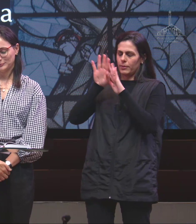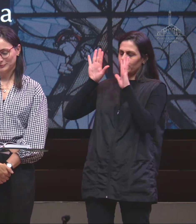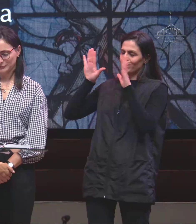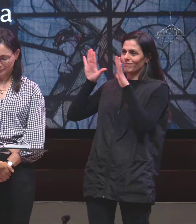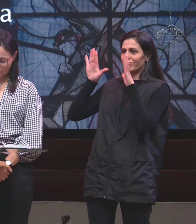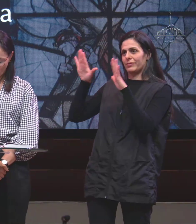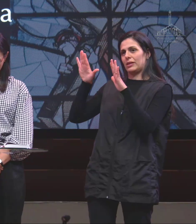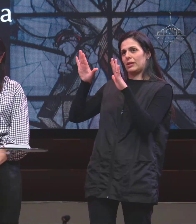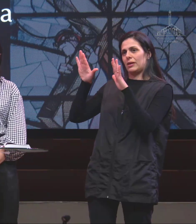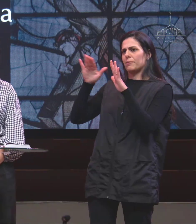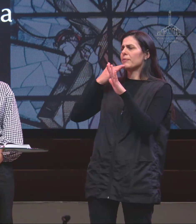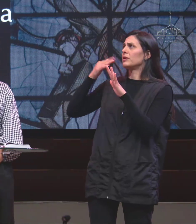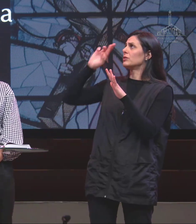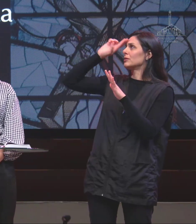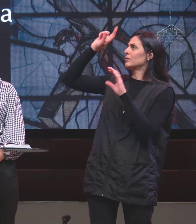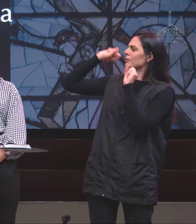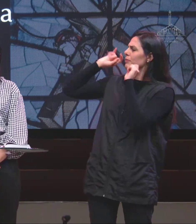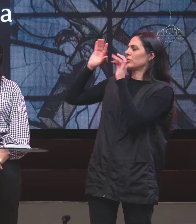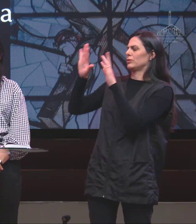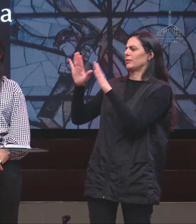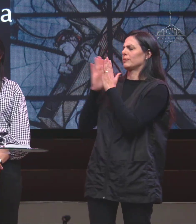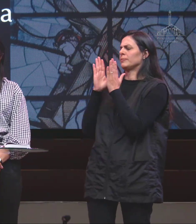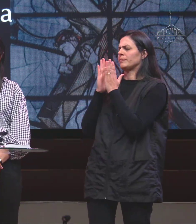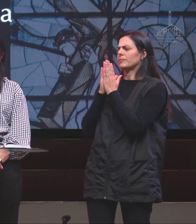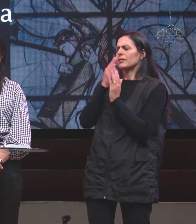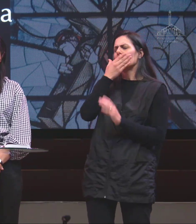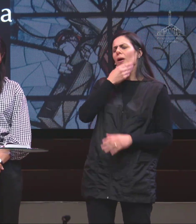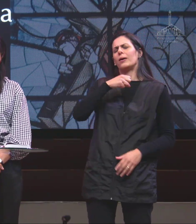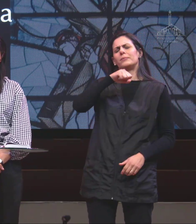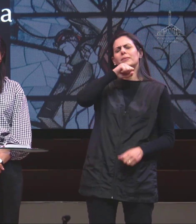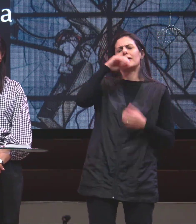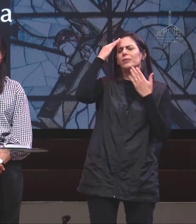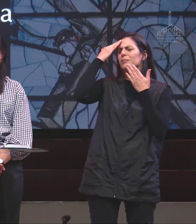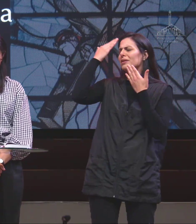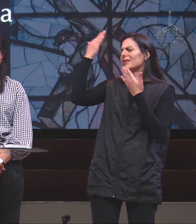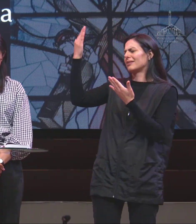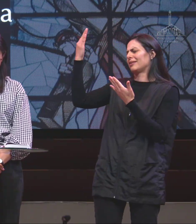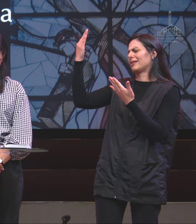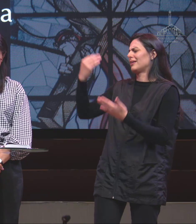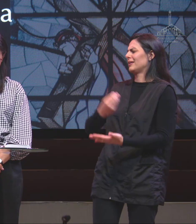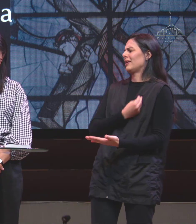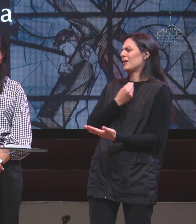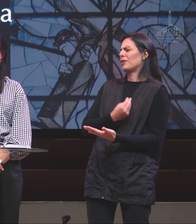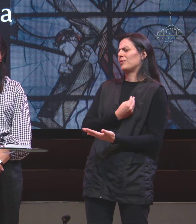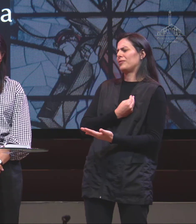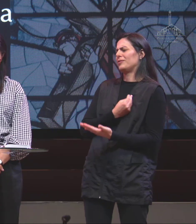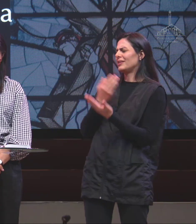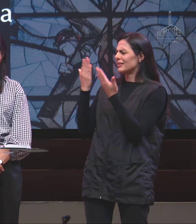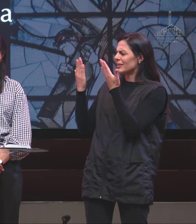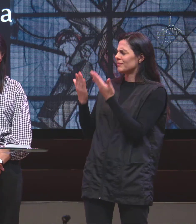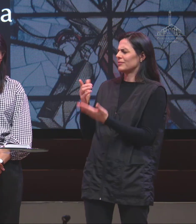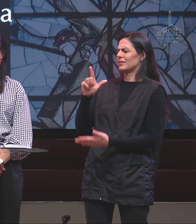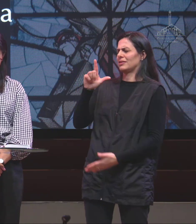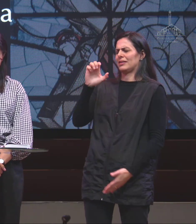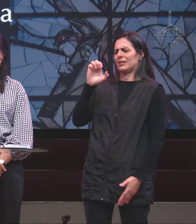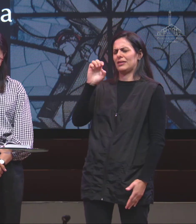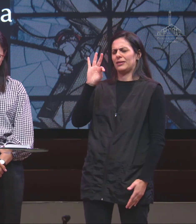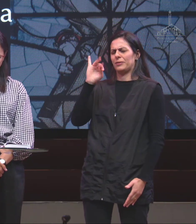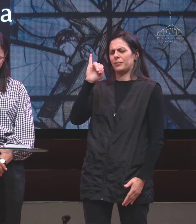abençoe a vida da Letícia nessa noite. Pai, muito obrigado pela vida da Letícia. Obrigado porque ela tem se dedicado ao